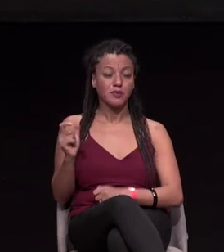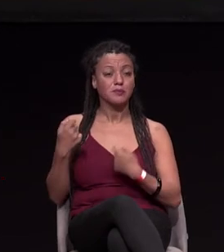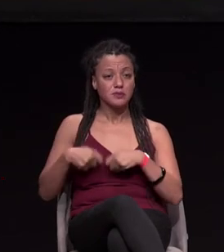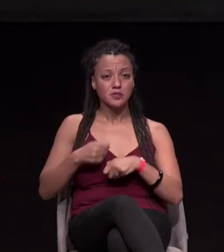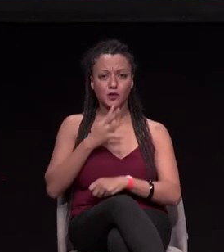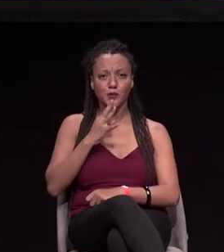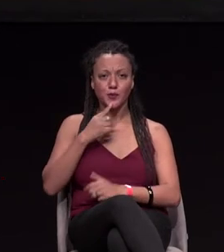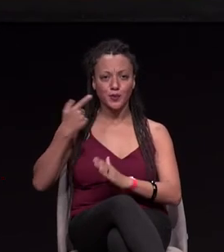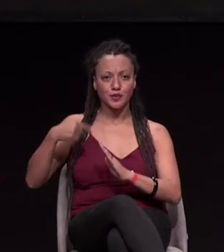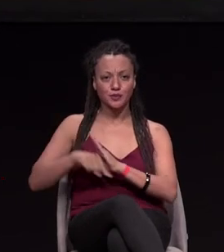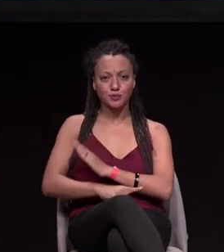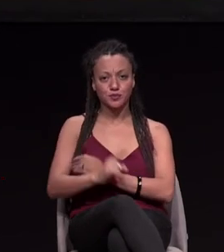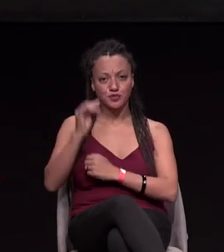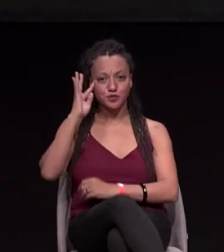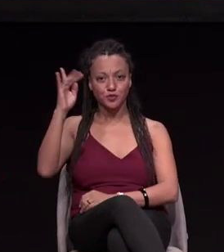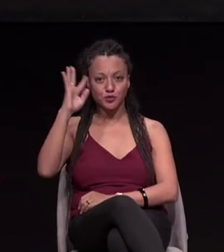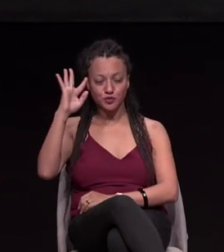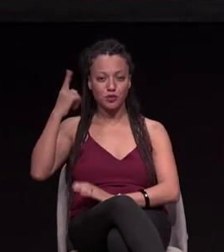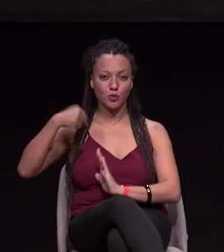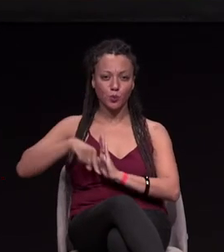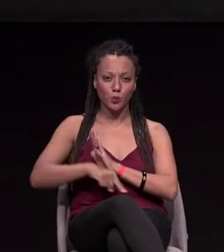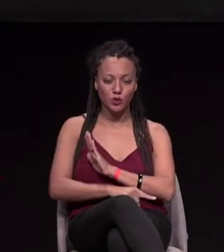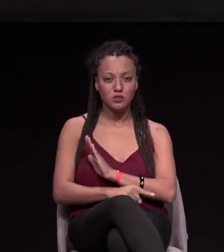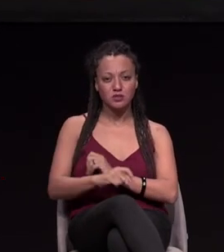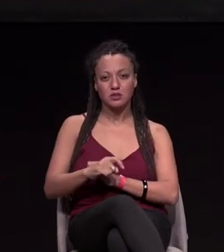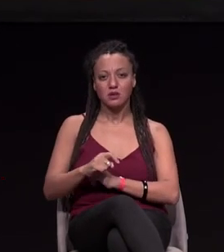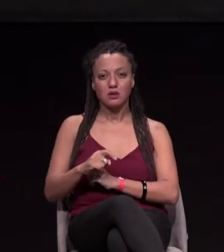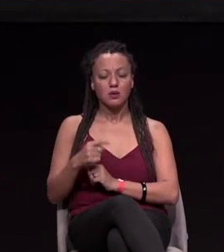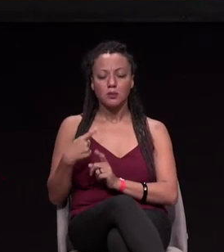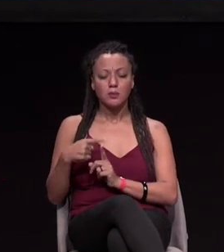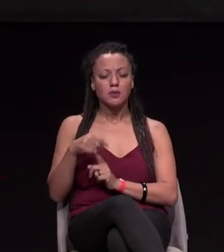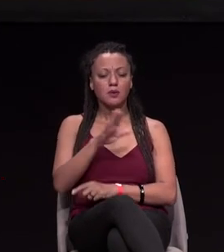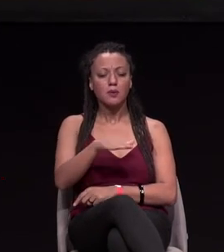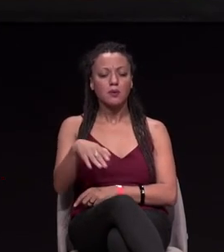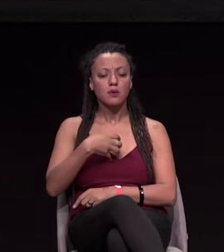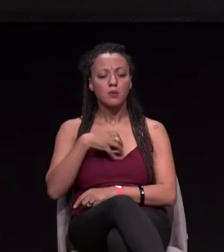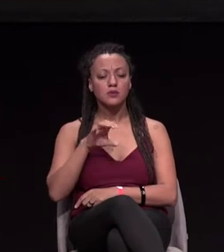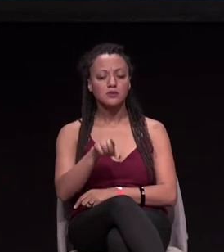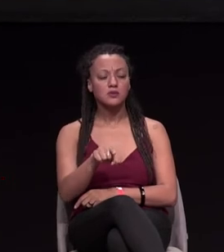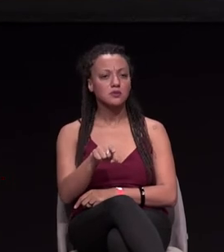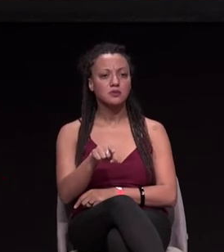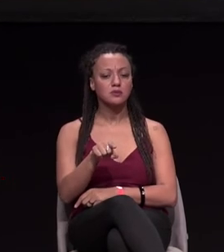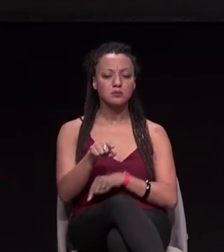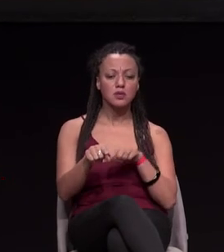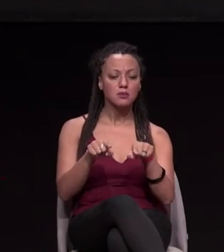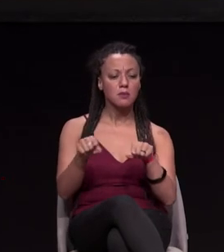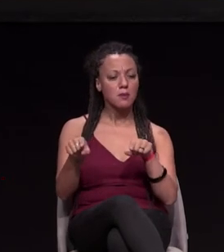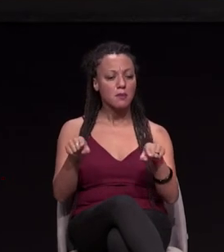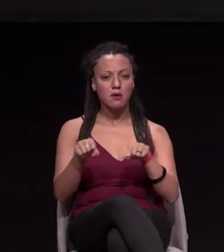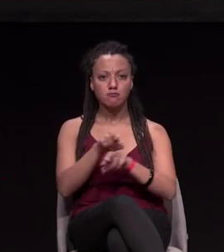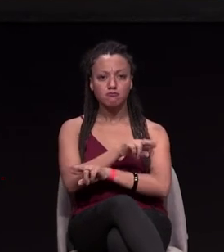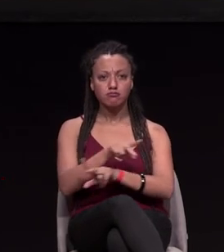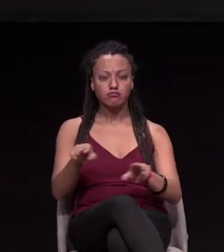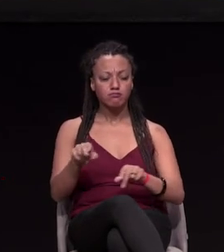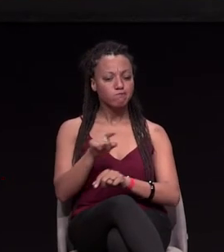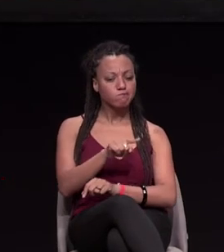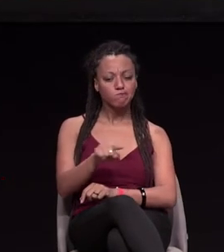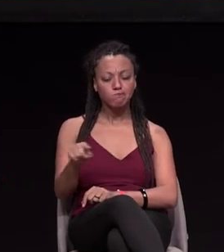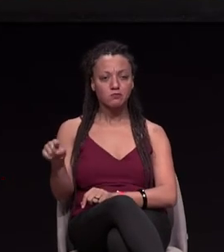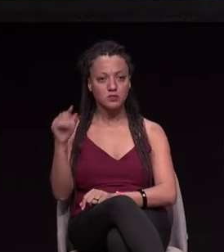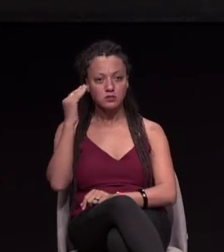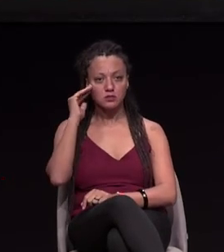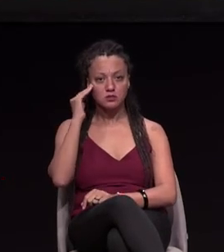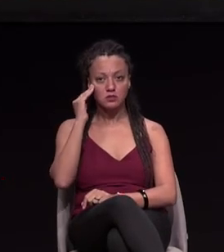os valores né por que esse aluno se comporta dessa forma não é porque é qual é a relação